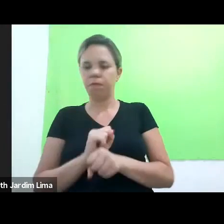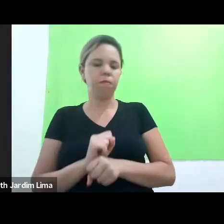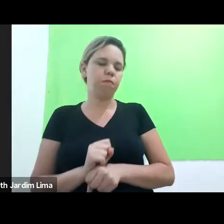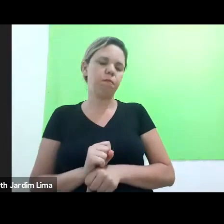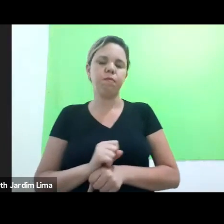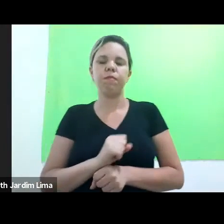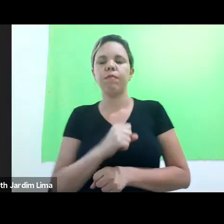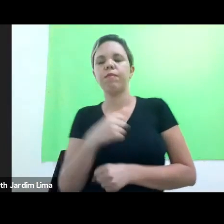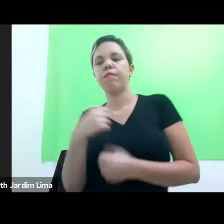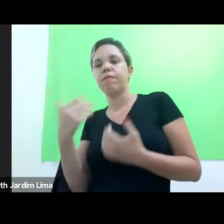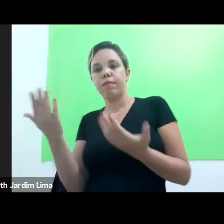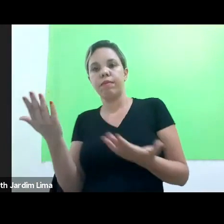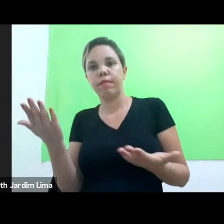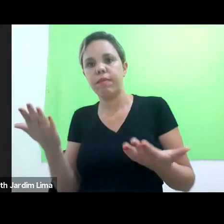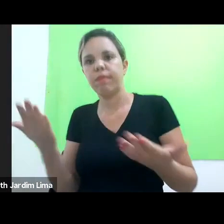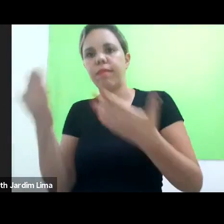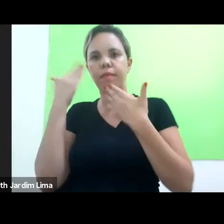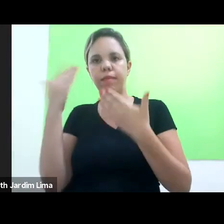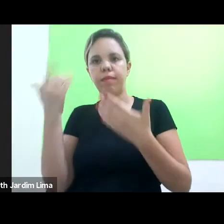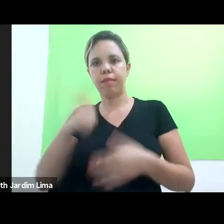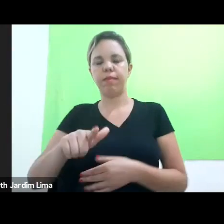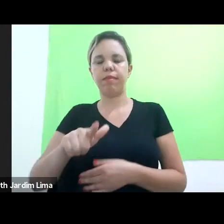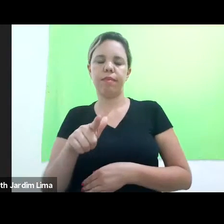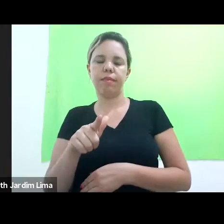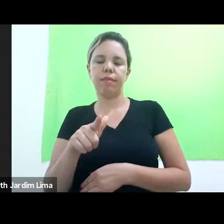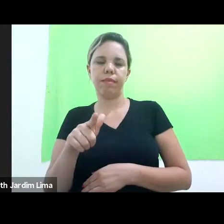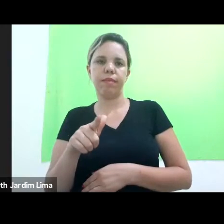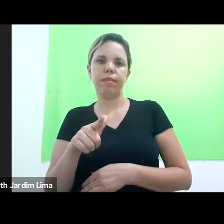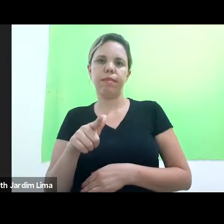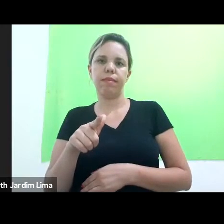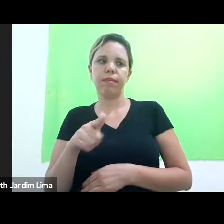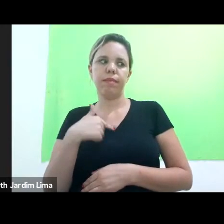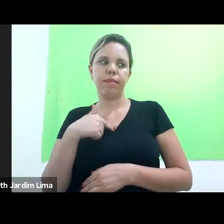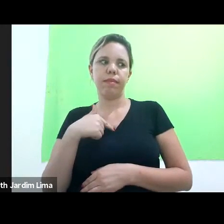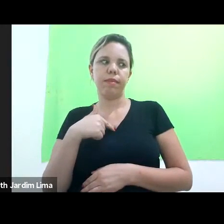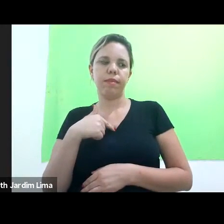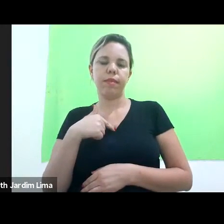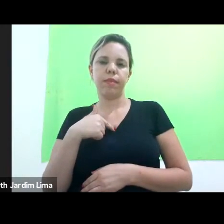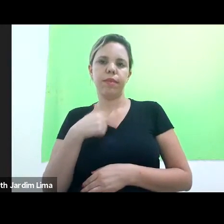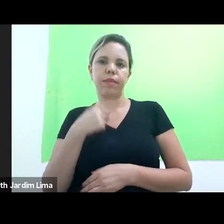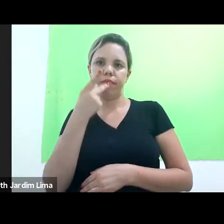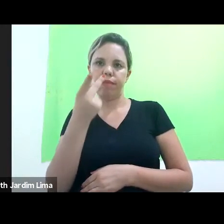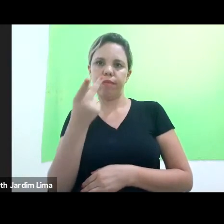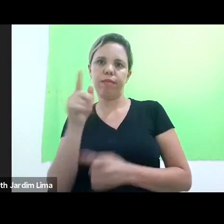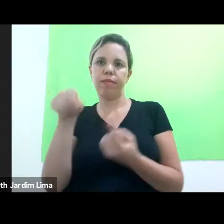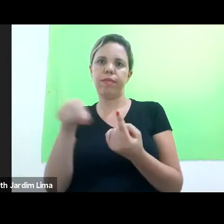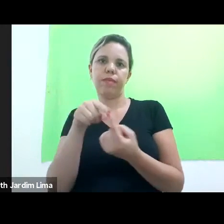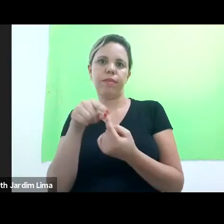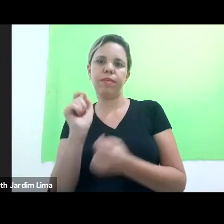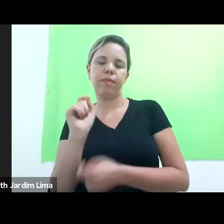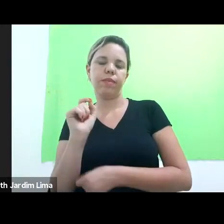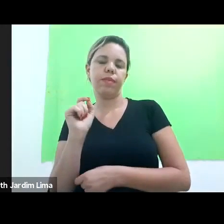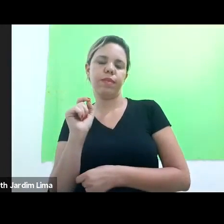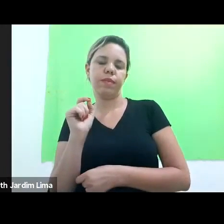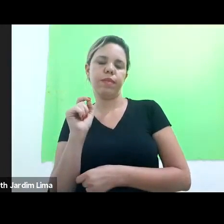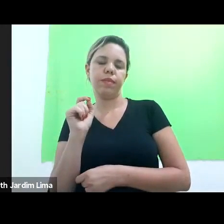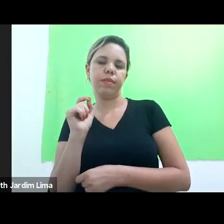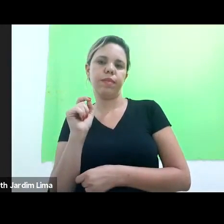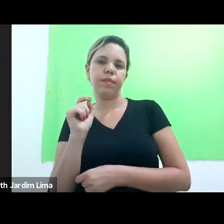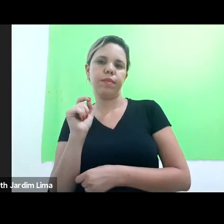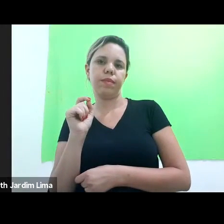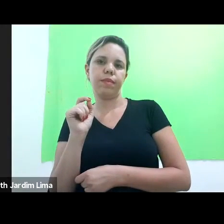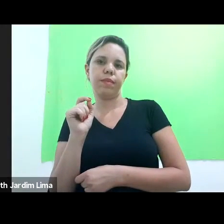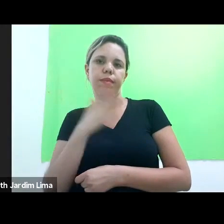Então, agradeço mais uma vez. E eu vou nortear minha fala aqui, né, falando do meu